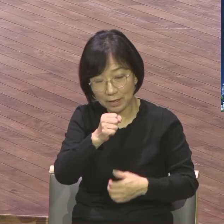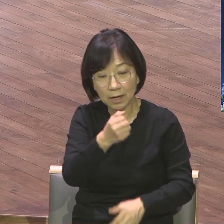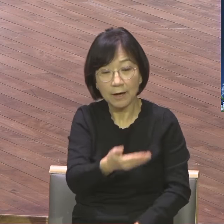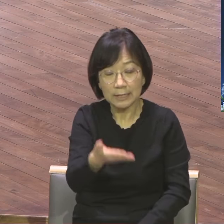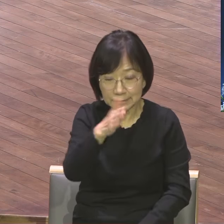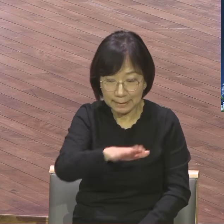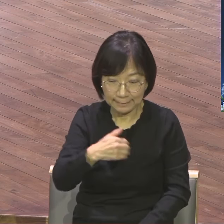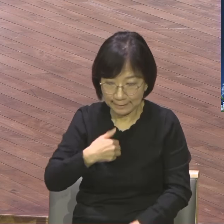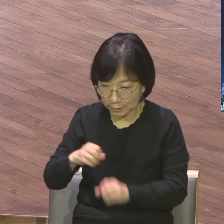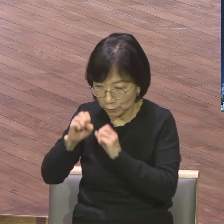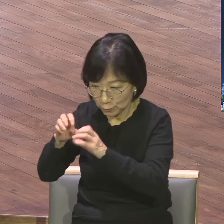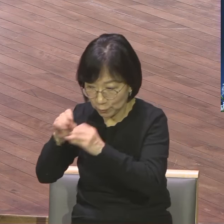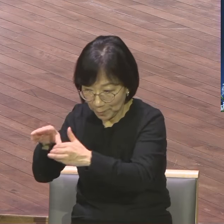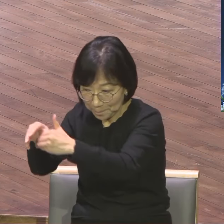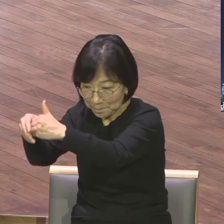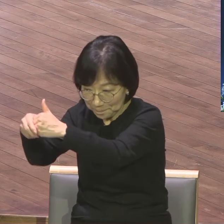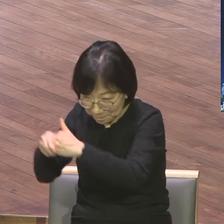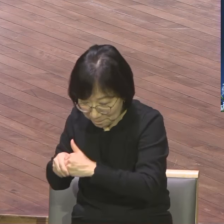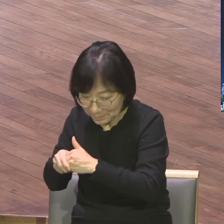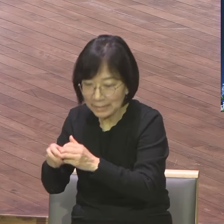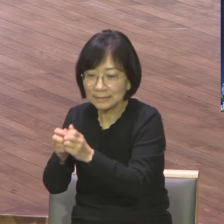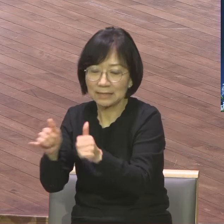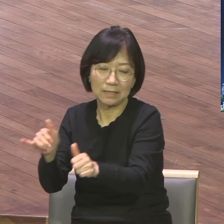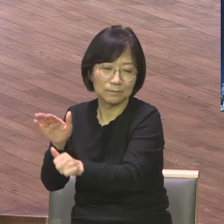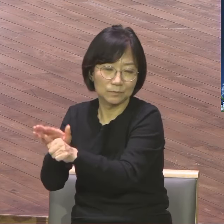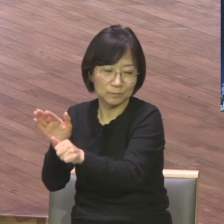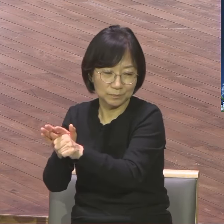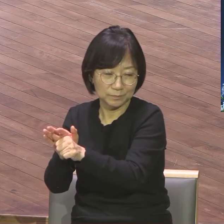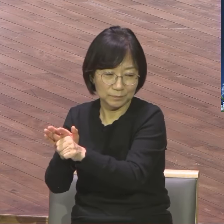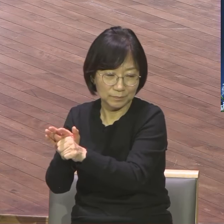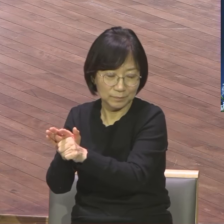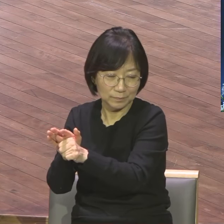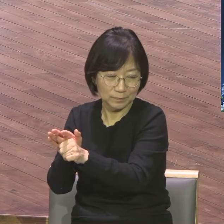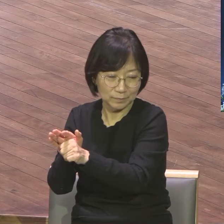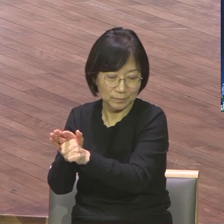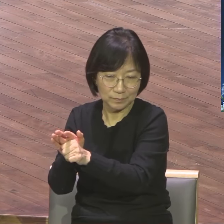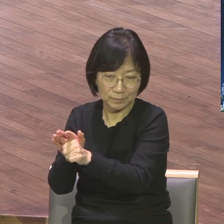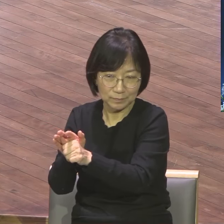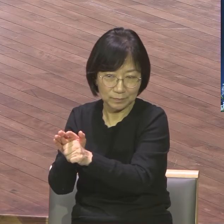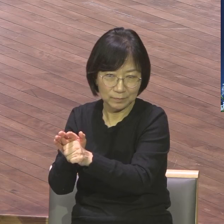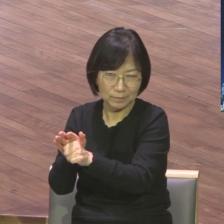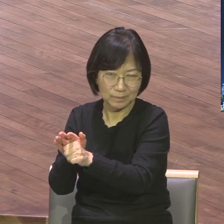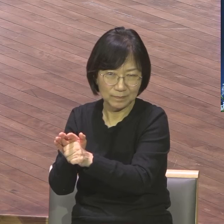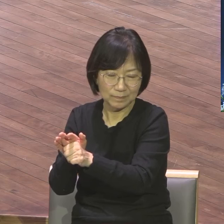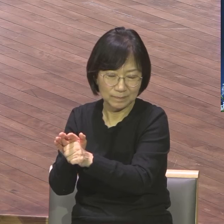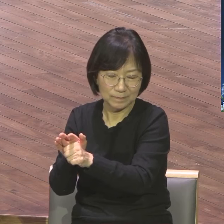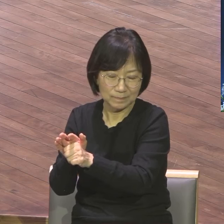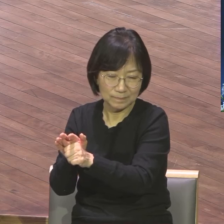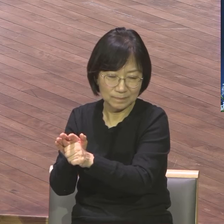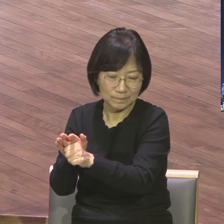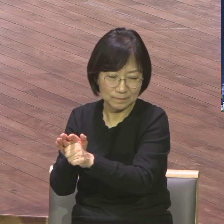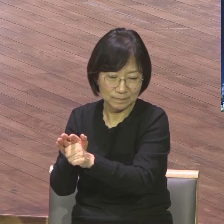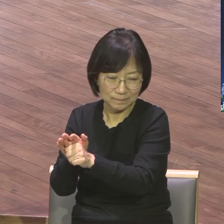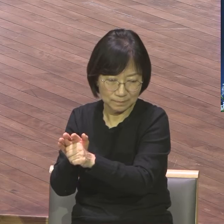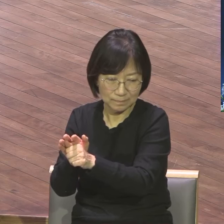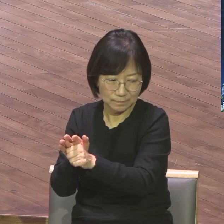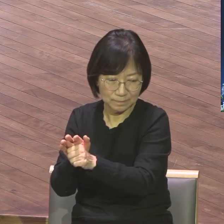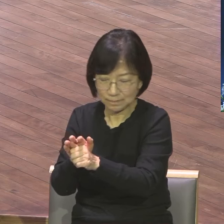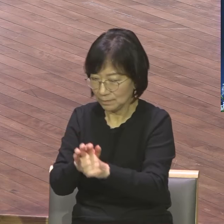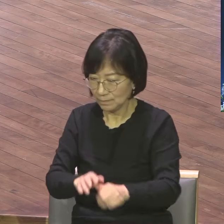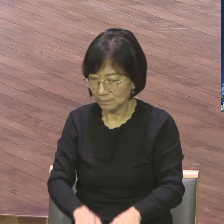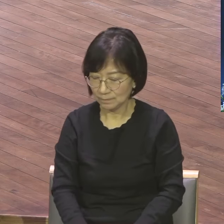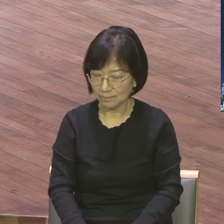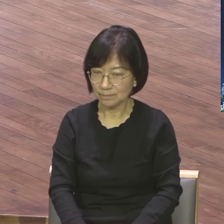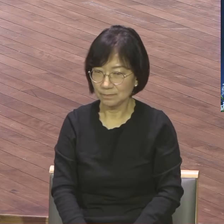내가 전도한 사람을 위해서 내가 희생하는 것 이게 마지막 시대 선교적 전도적 순교는 하나님이 그걸